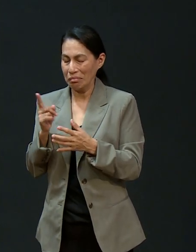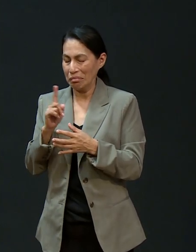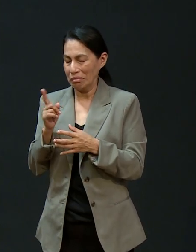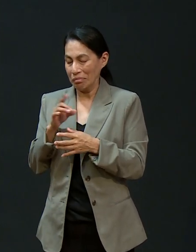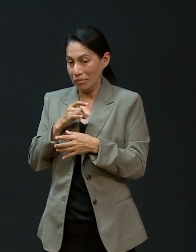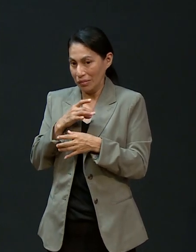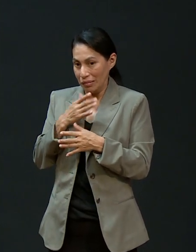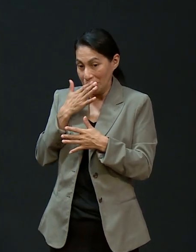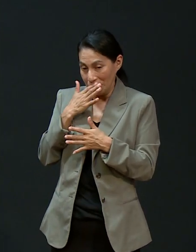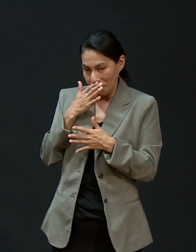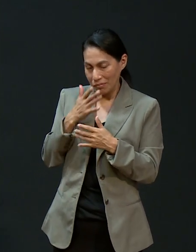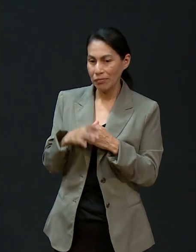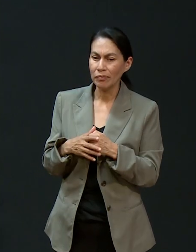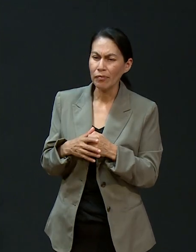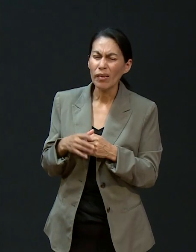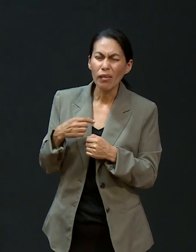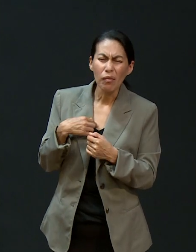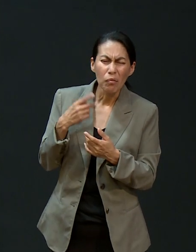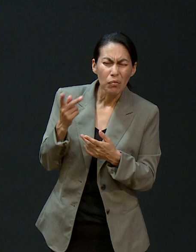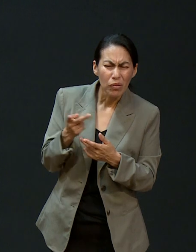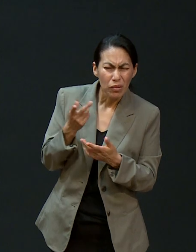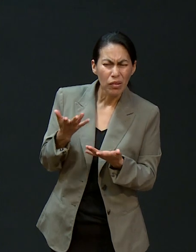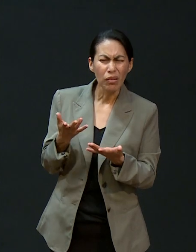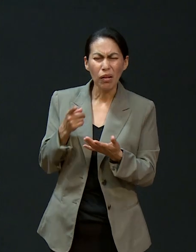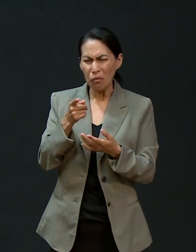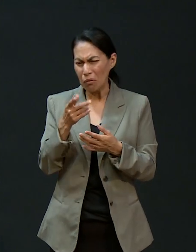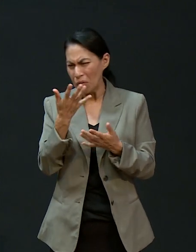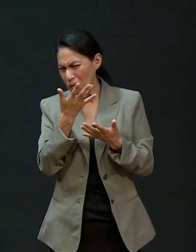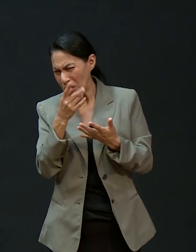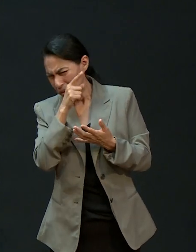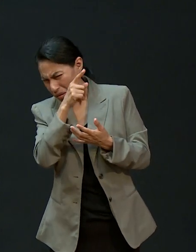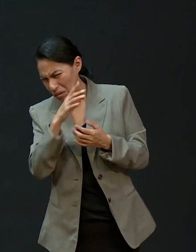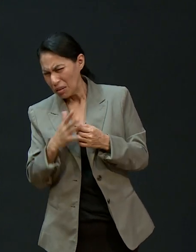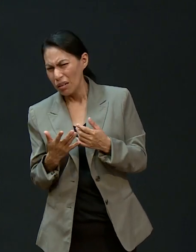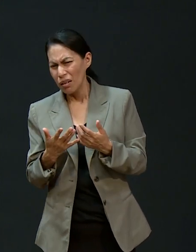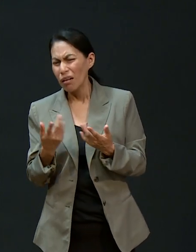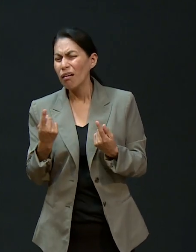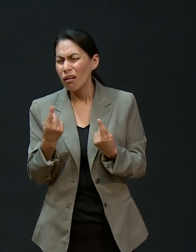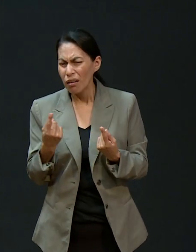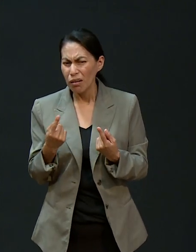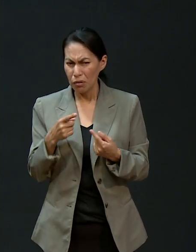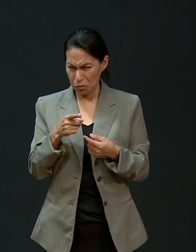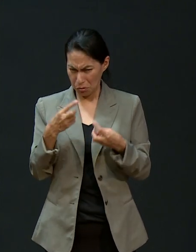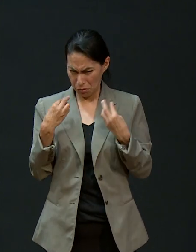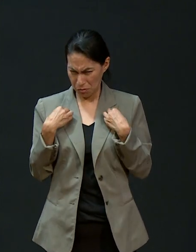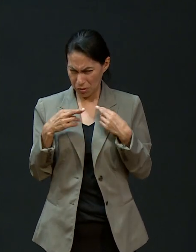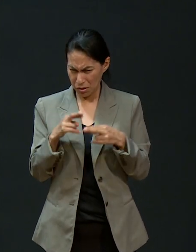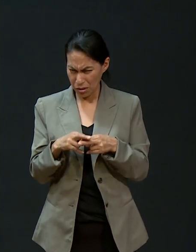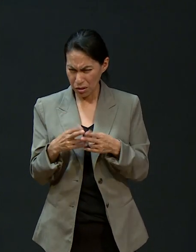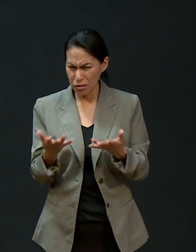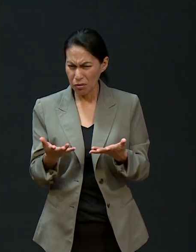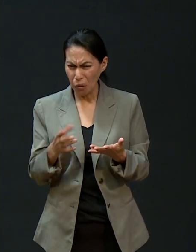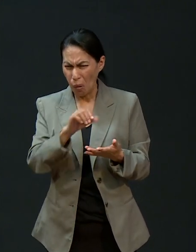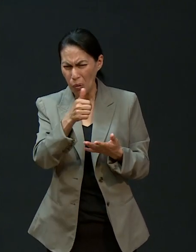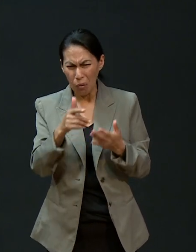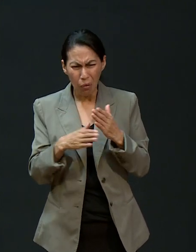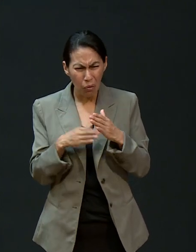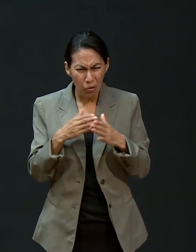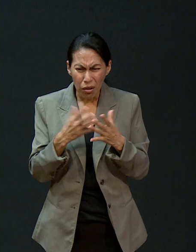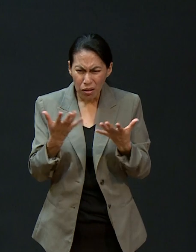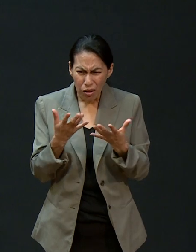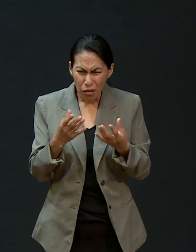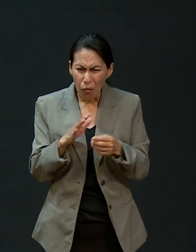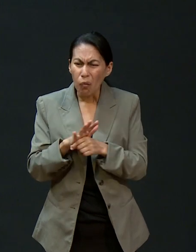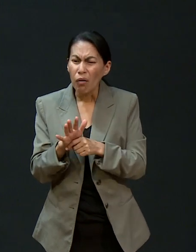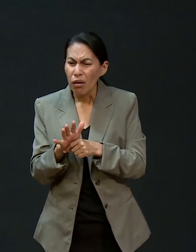primer paso. Y yo preguntaba, Francisco, ¿pero qué vas a hacer allá? Porque es maestro, ¿no? Así, no trabaja